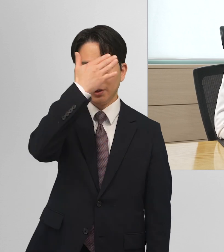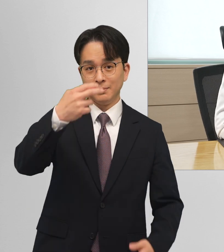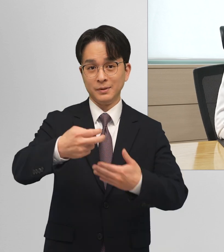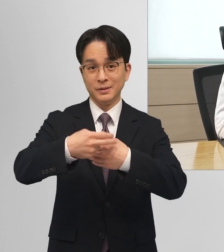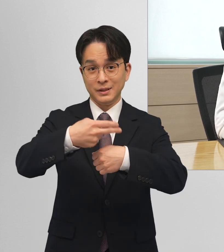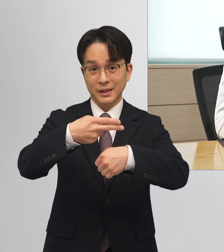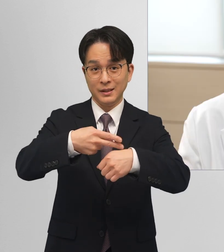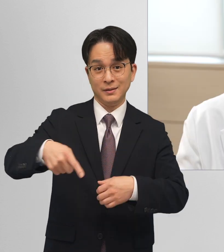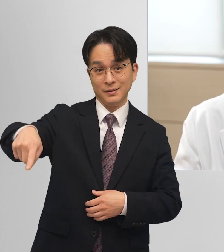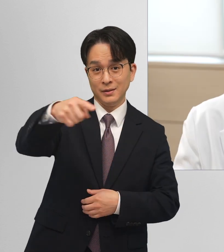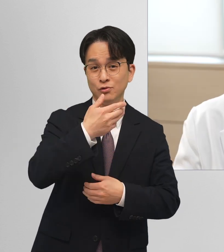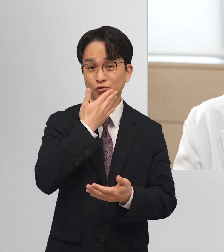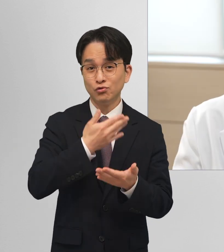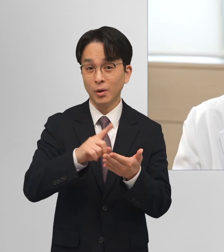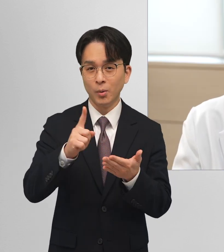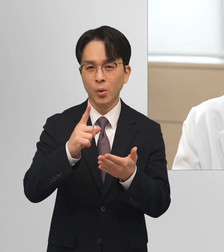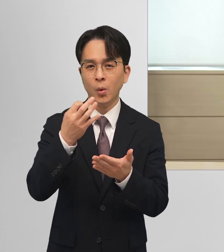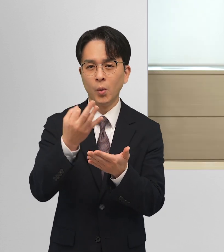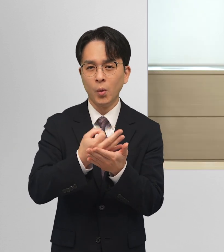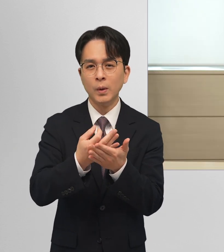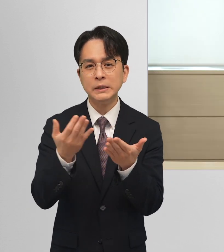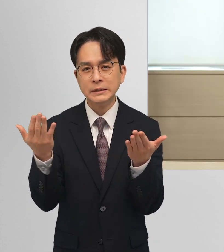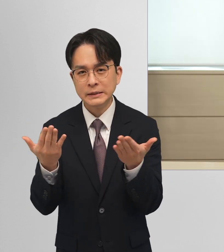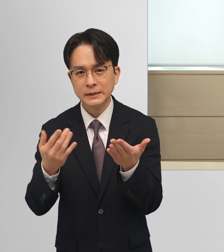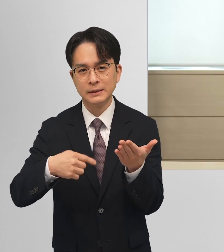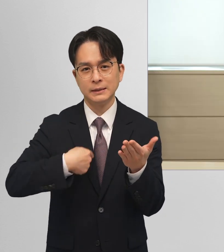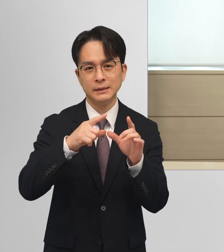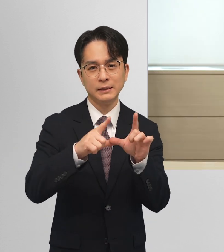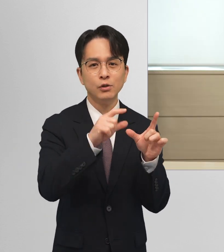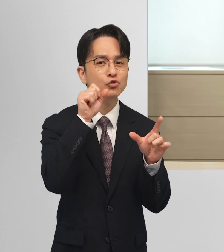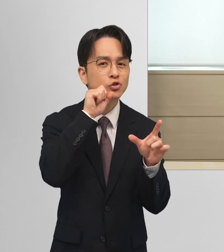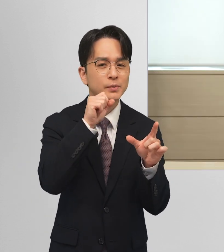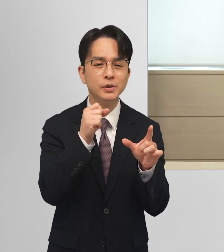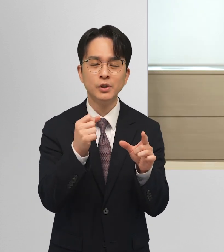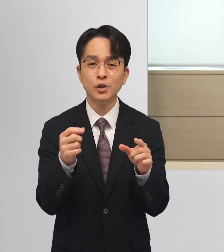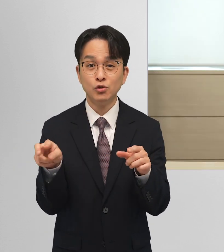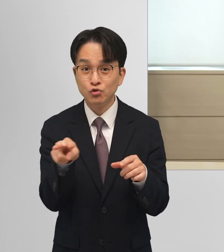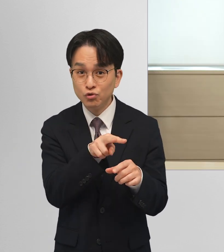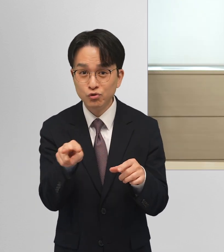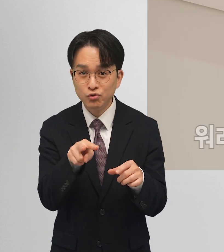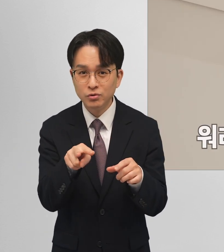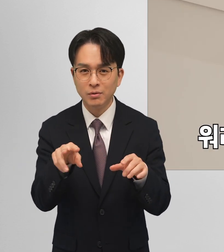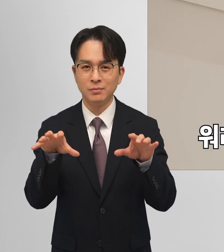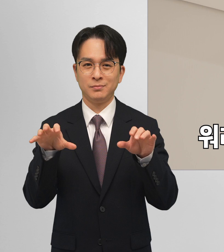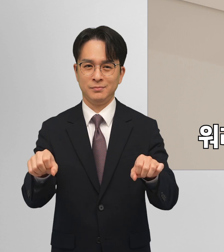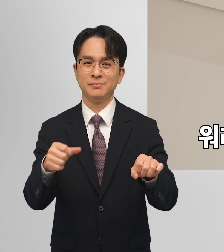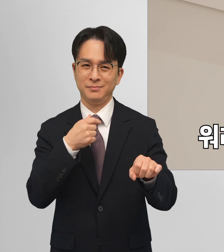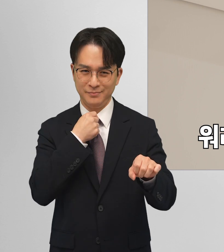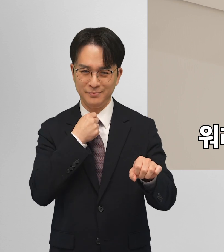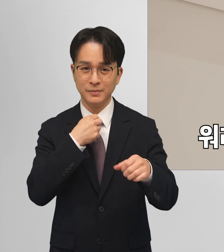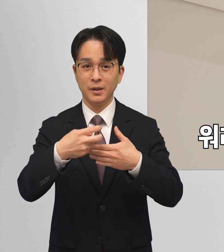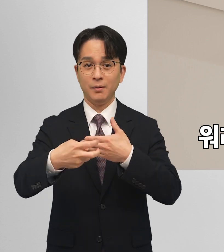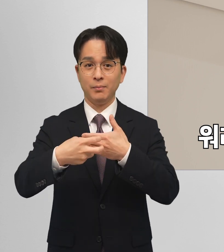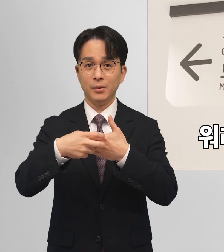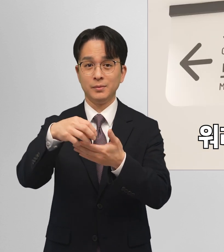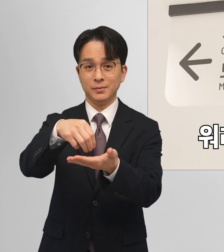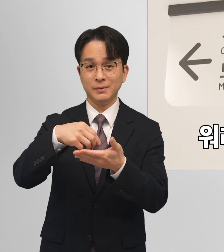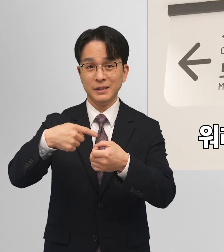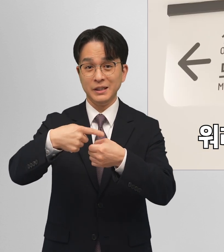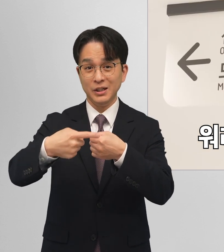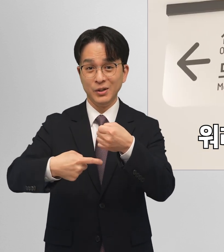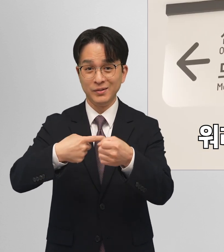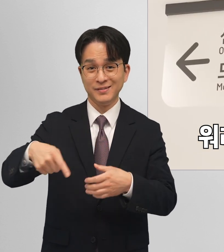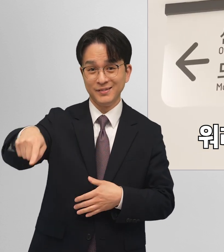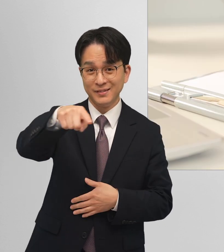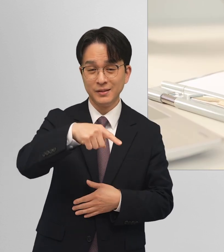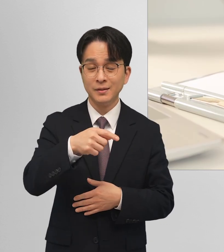직업을 선택할 때 위험도가 적고 자기 생활을 많이 하는 거가 제일 중요합니다. 산부인과는 반대되는 전공